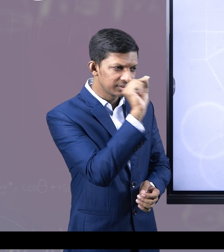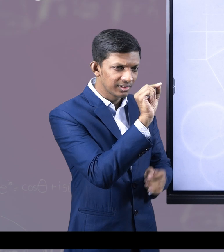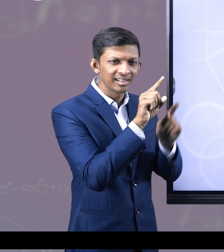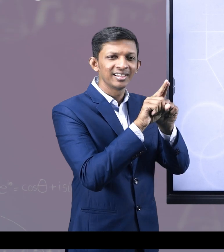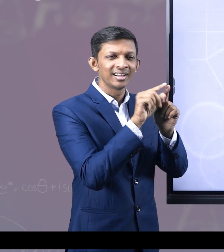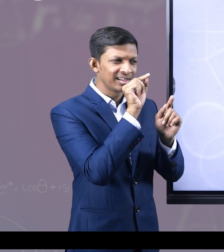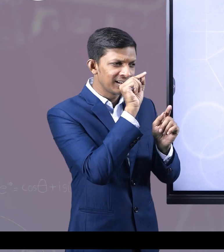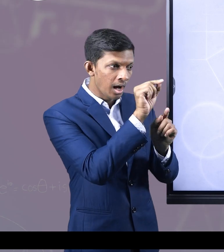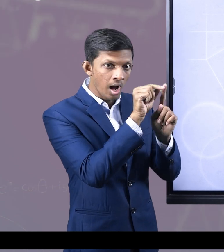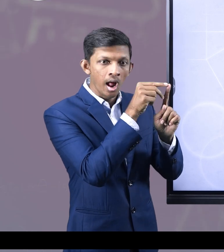बिंदू,